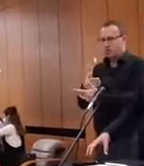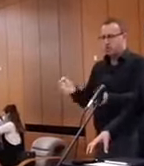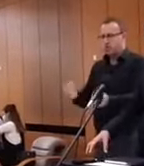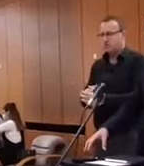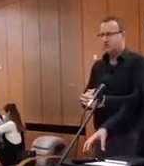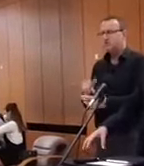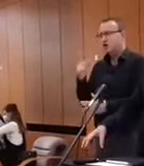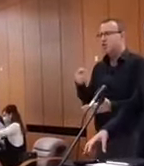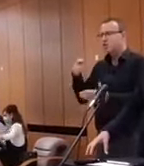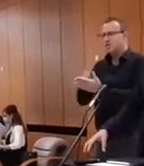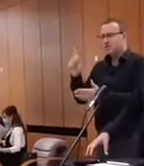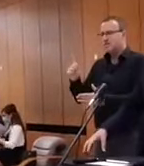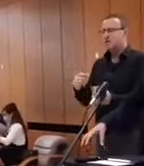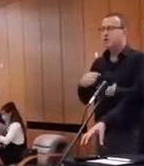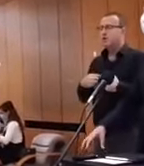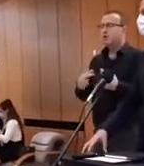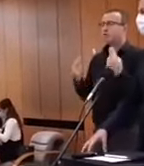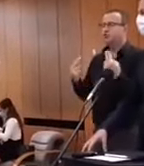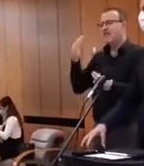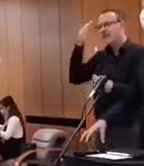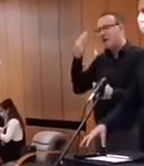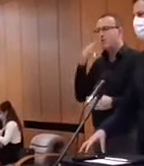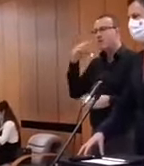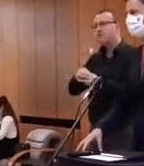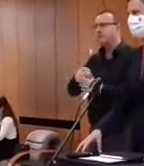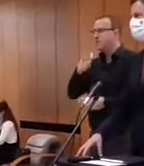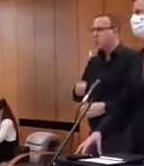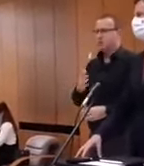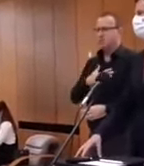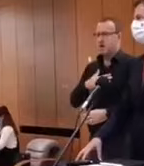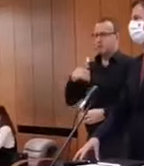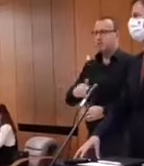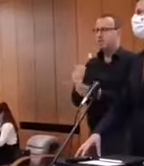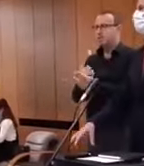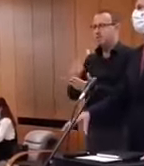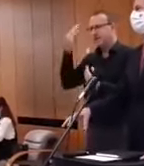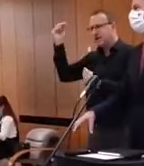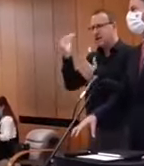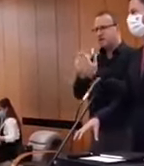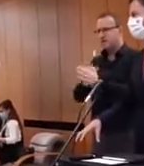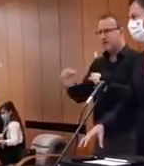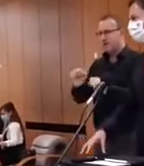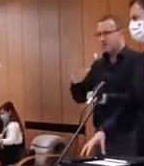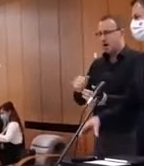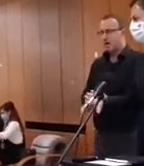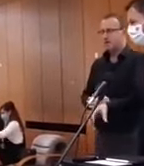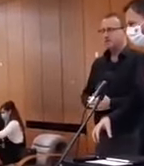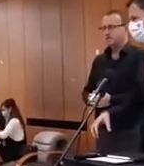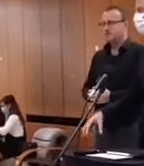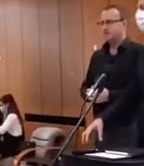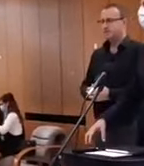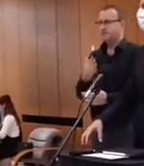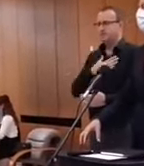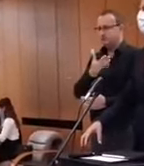mňa je dôležité, aby sme nájomné byty na Slovensku mali. Preto sme to dali aj do programu vyhlásenia vlády, preto sa to ocitlo aj programu